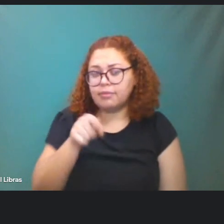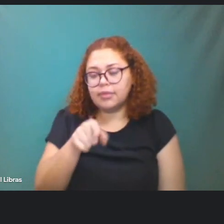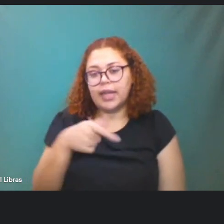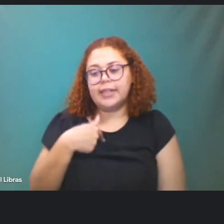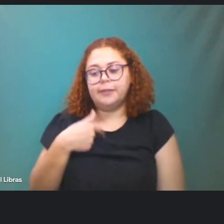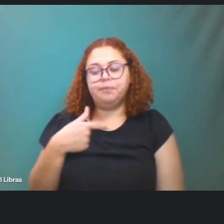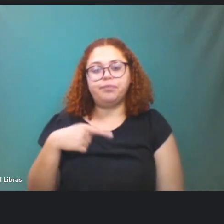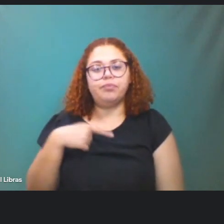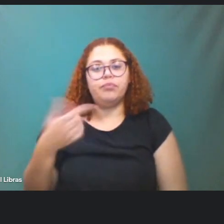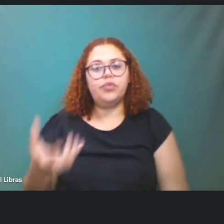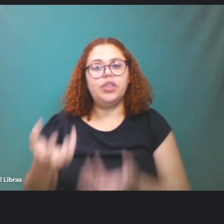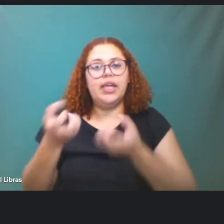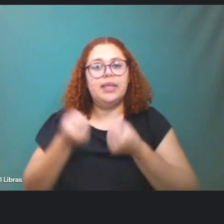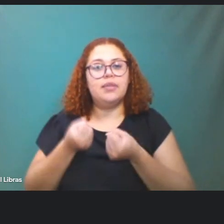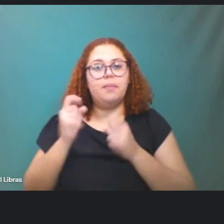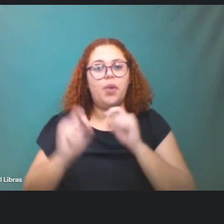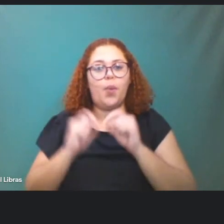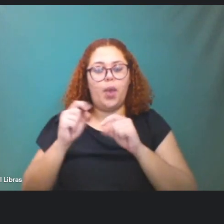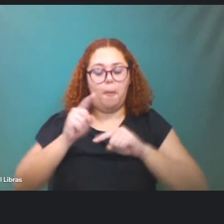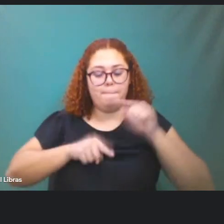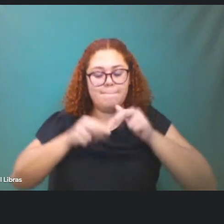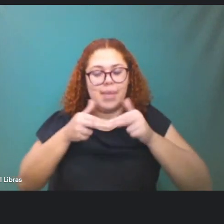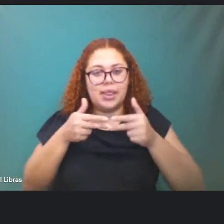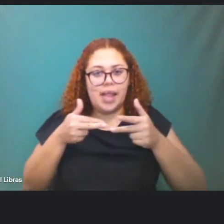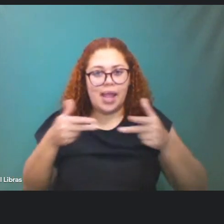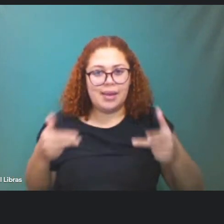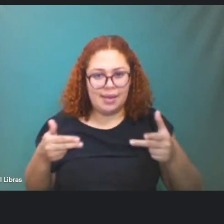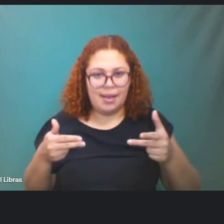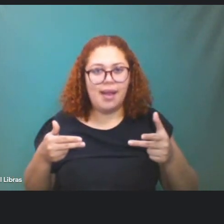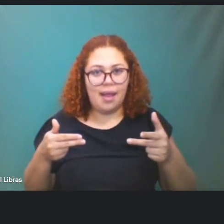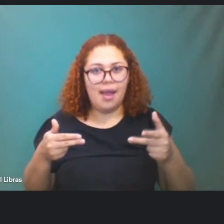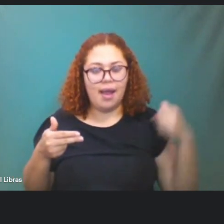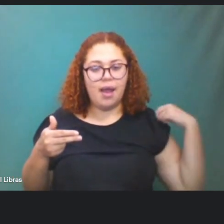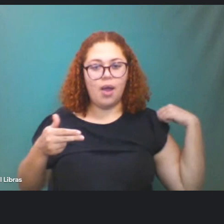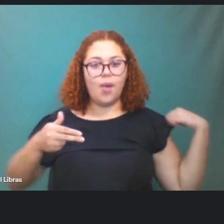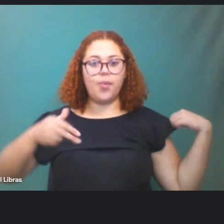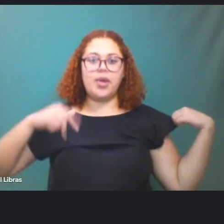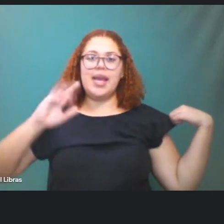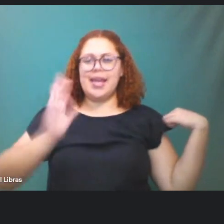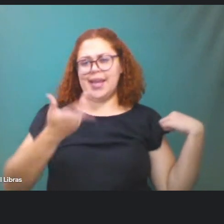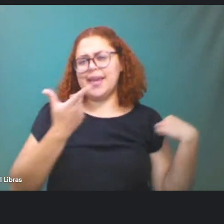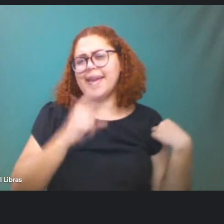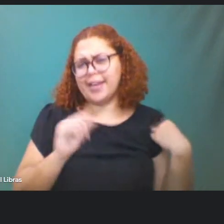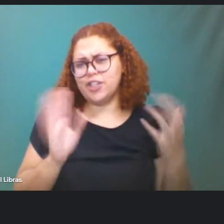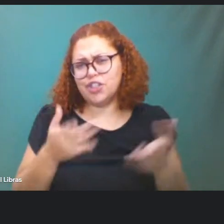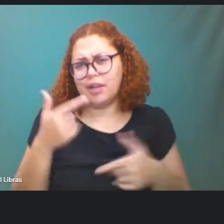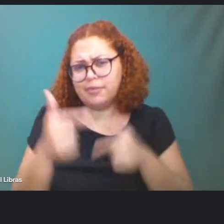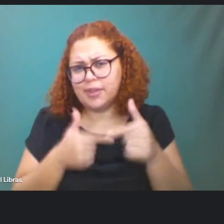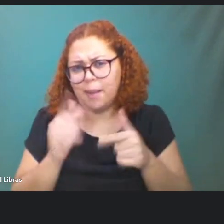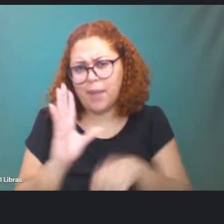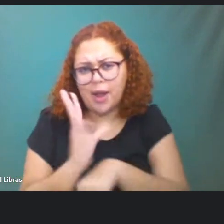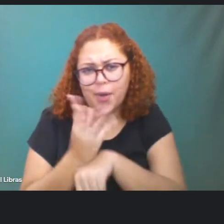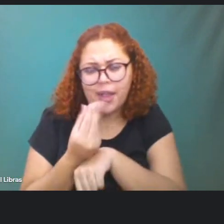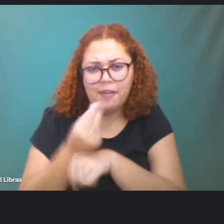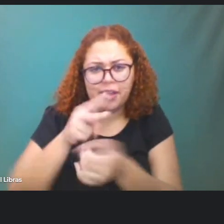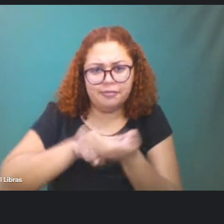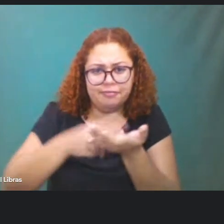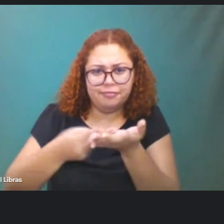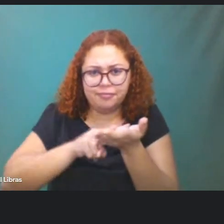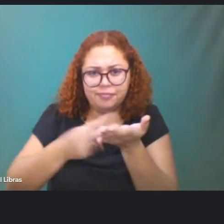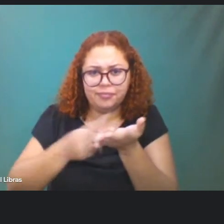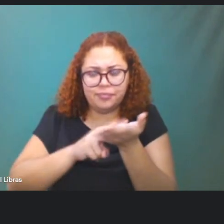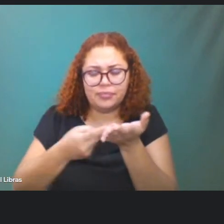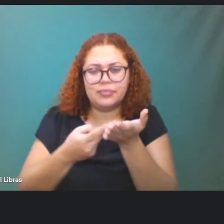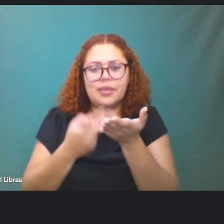recebiam aquele equipamento que quem trabalha, ou quem atua, ou quem já foi em evento que tem tradução de outras